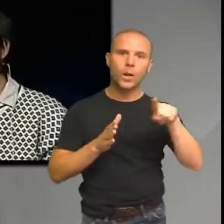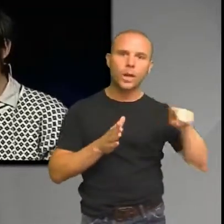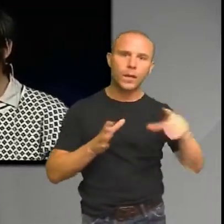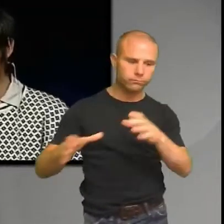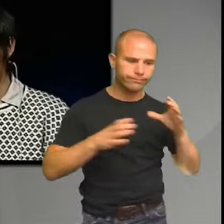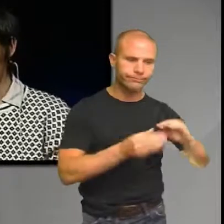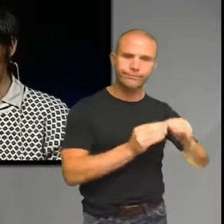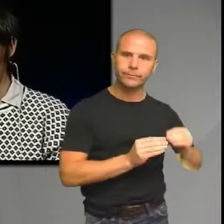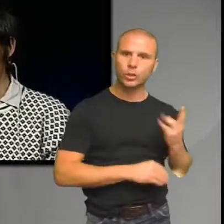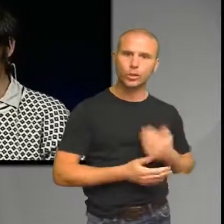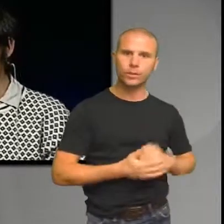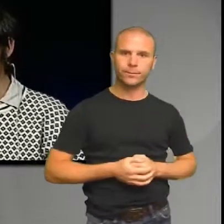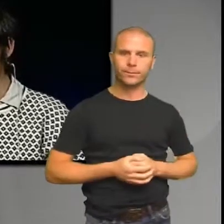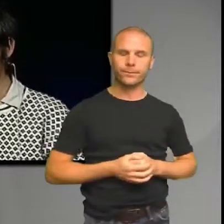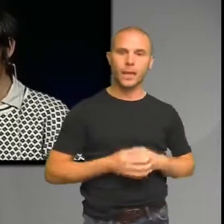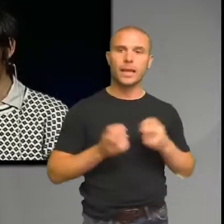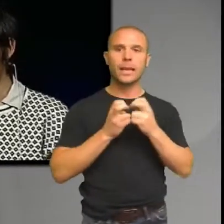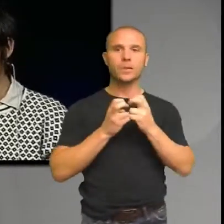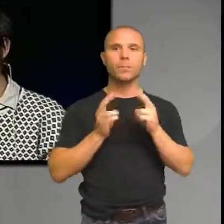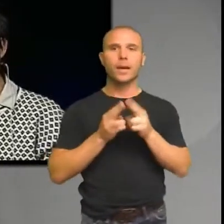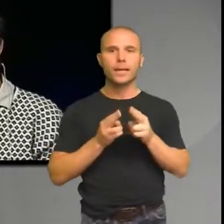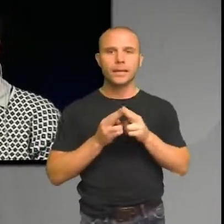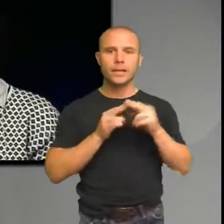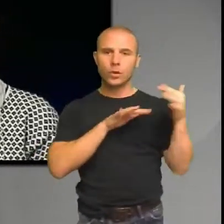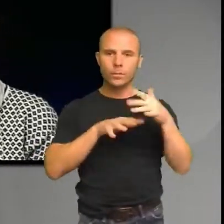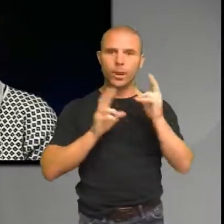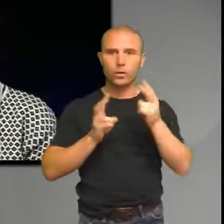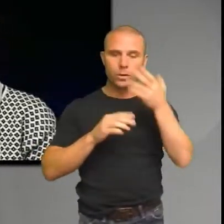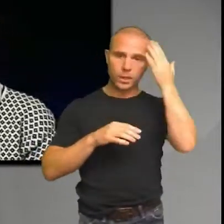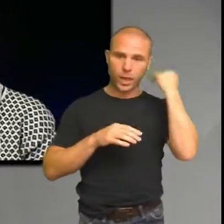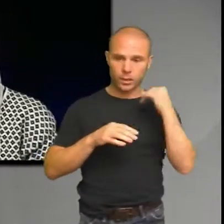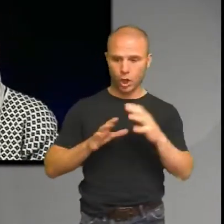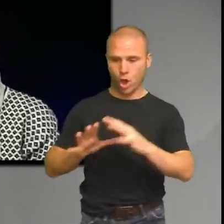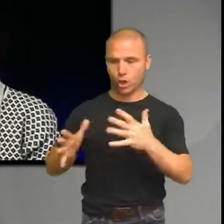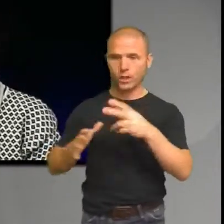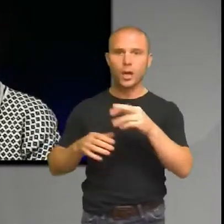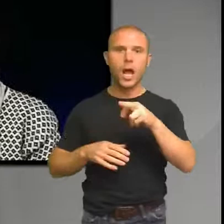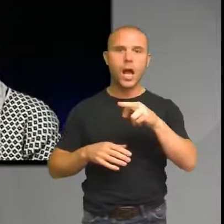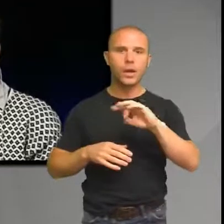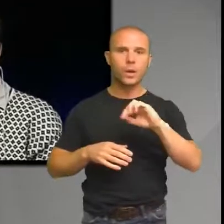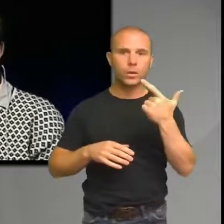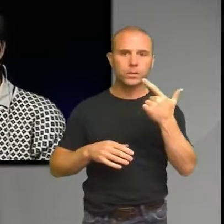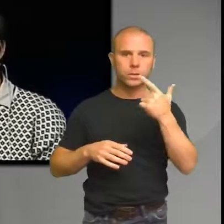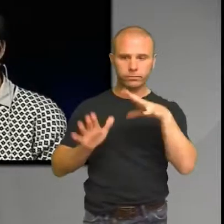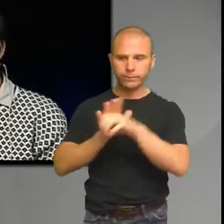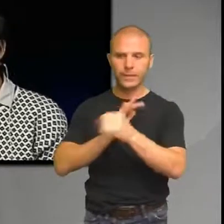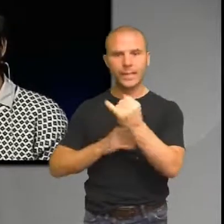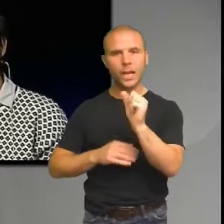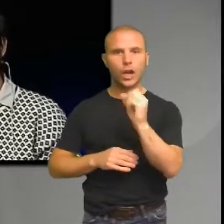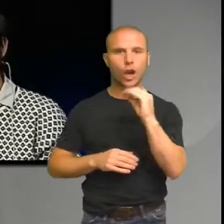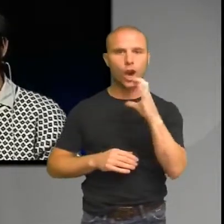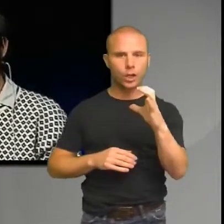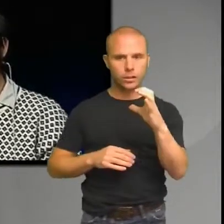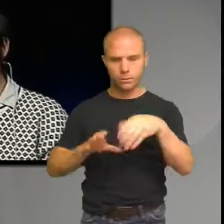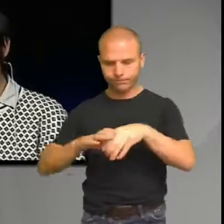Elektromagnetiska strömmar kan även följa och öka rostangreppshastigheten på olje- och gasledningar. År 1989 så inträffade